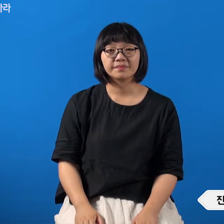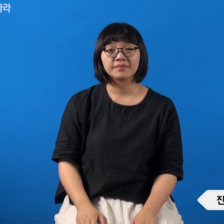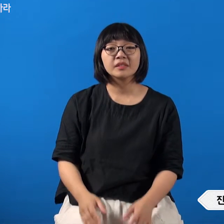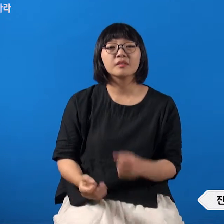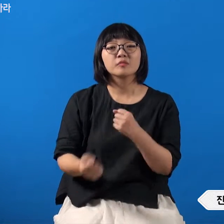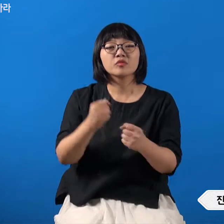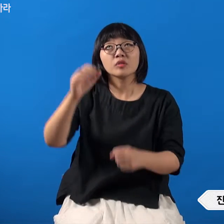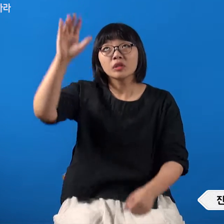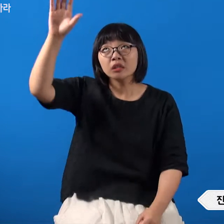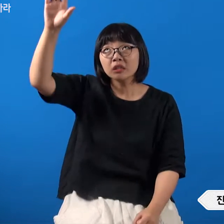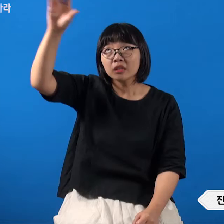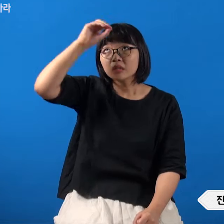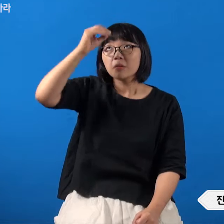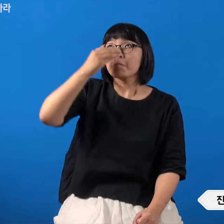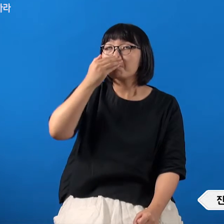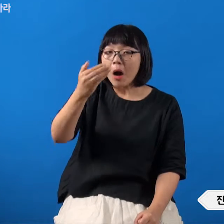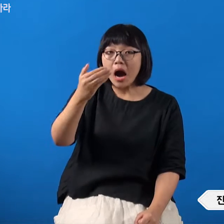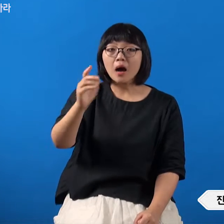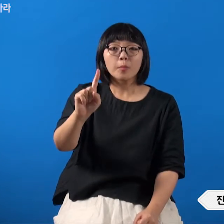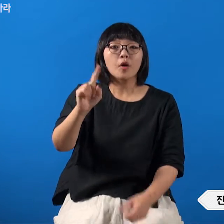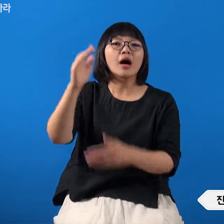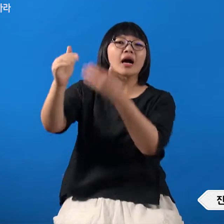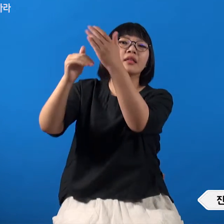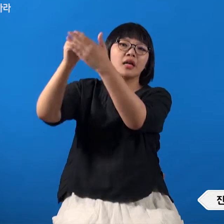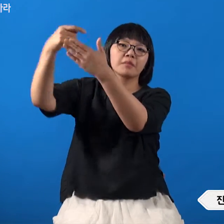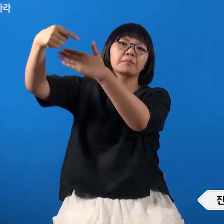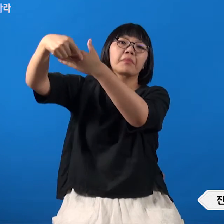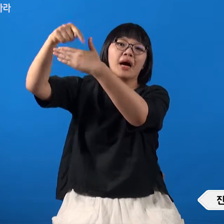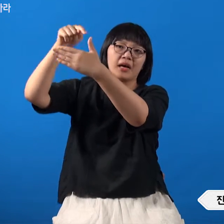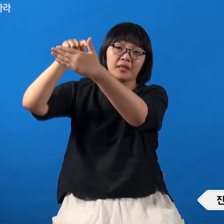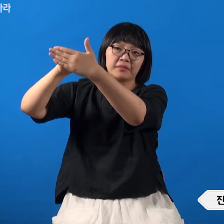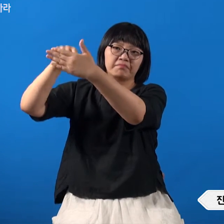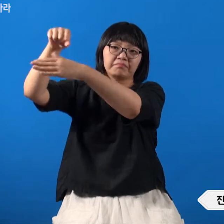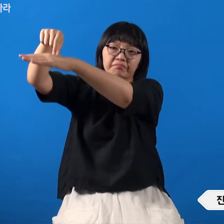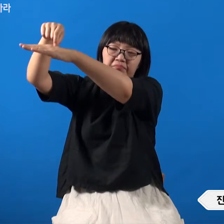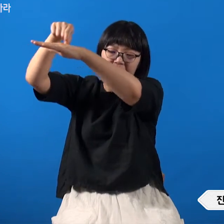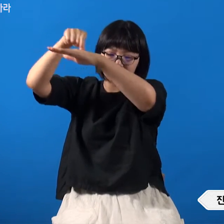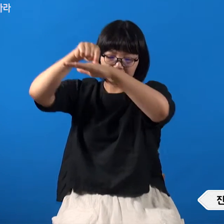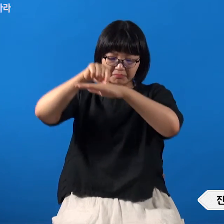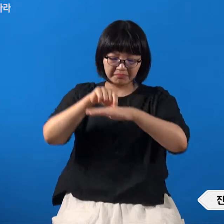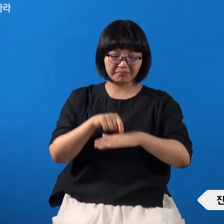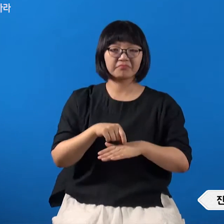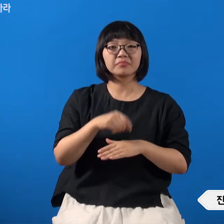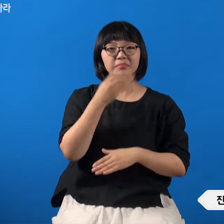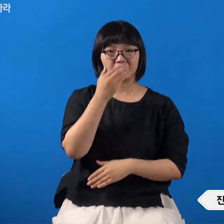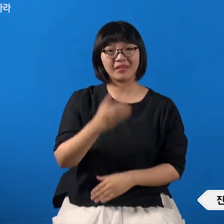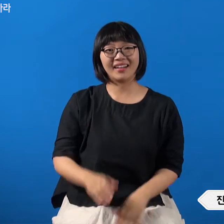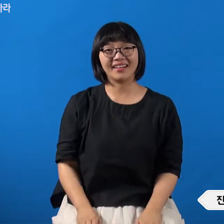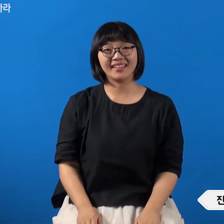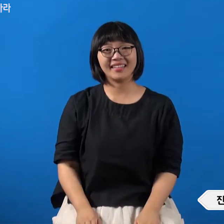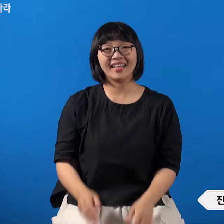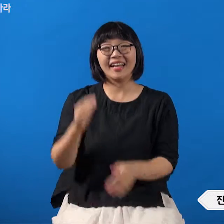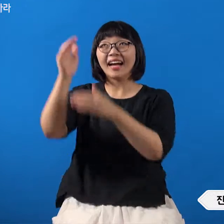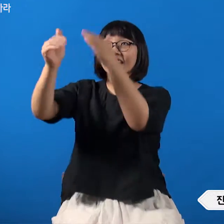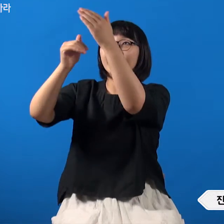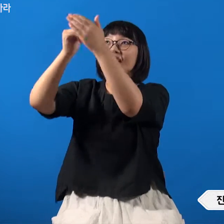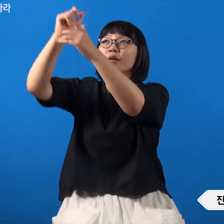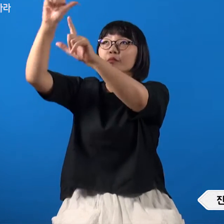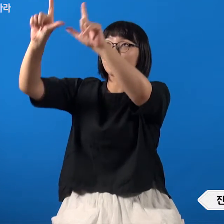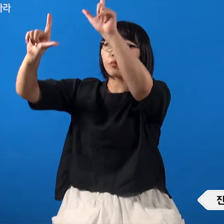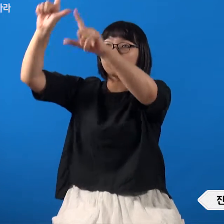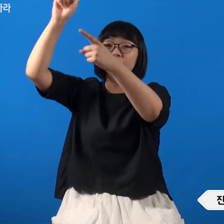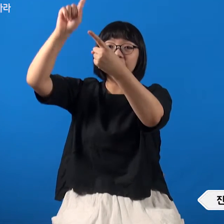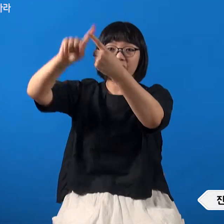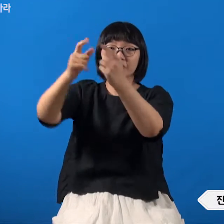바로 하나님의 마음이 아닌가 싶습니다. 그렇게 하나님께서 하나님의 형상으로 우리 마음